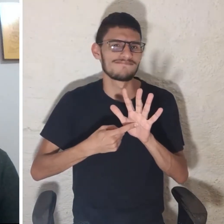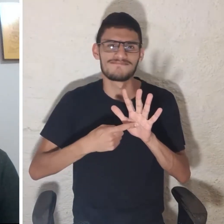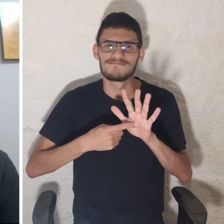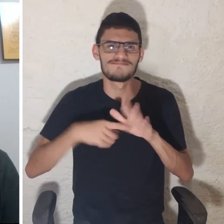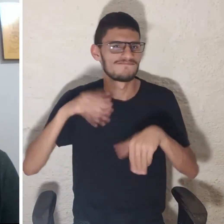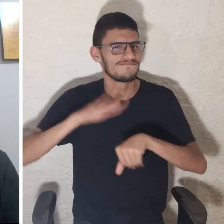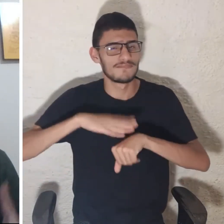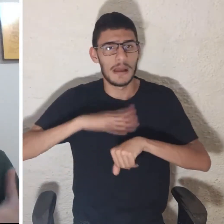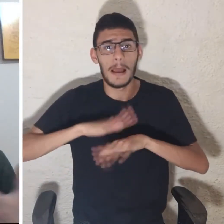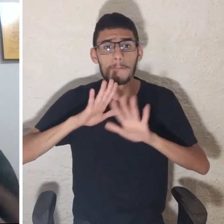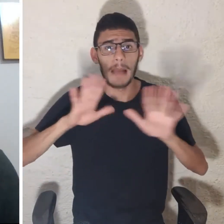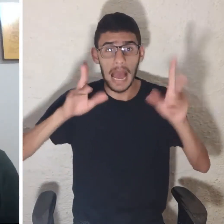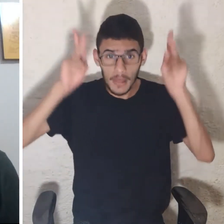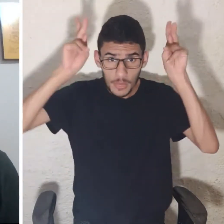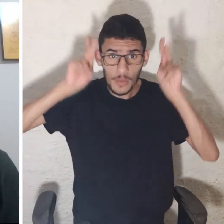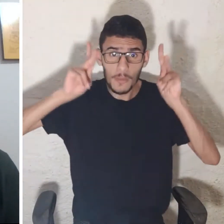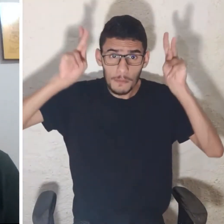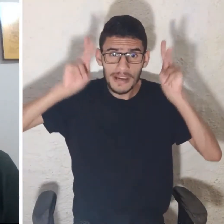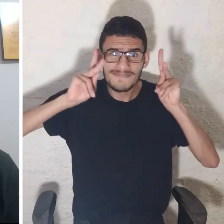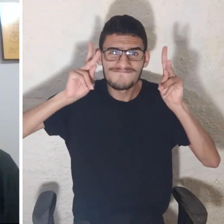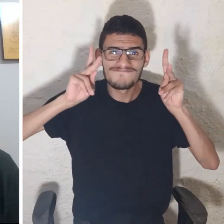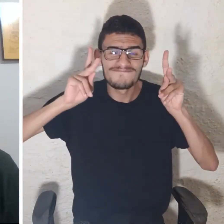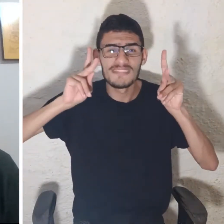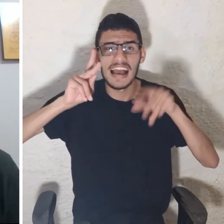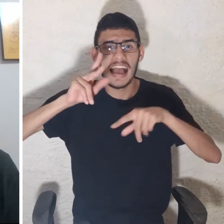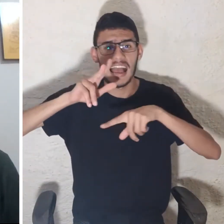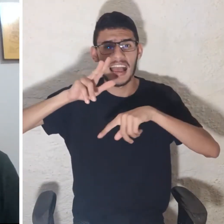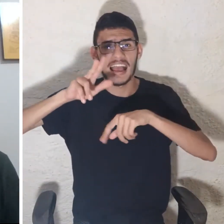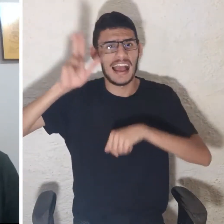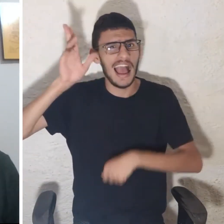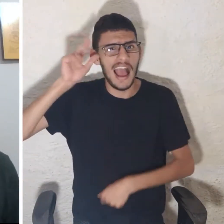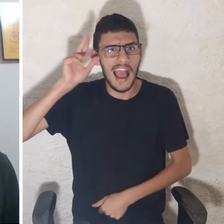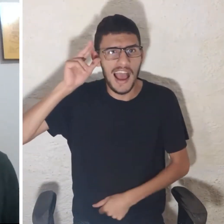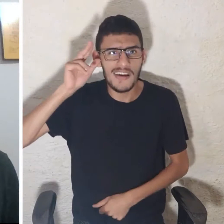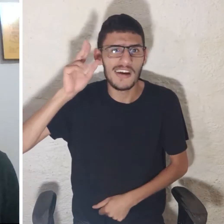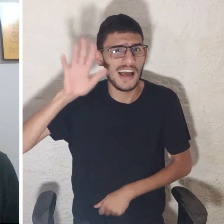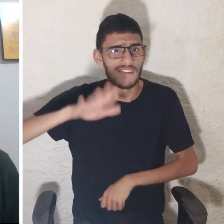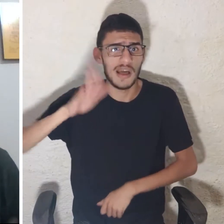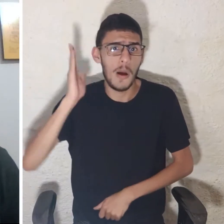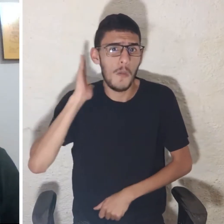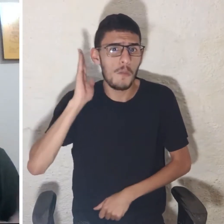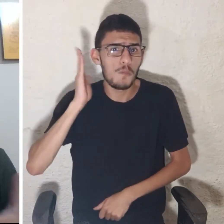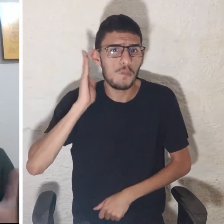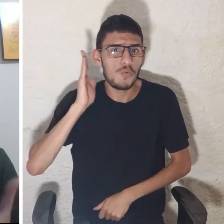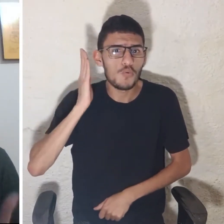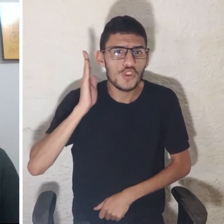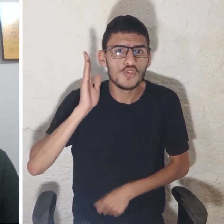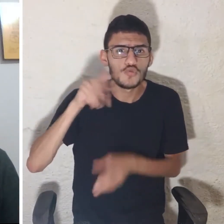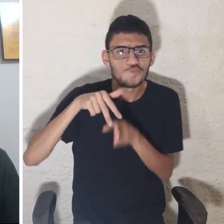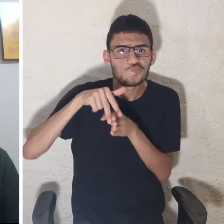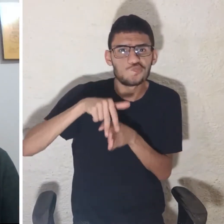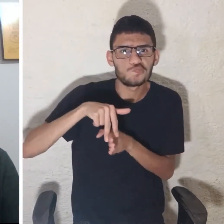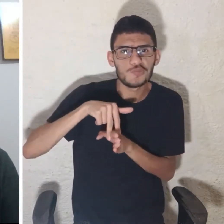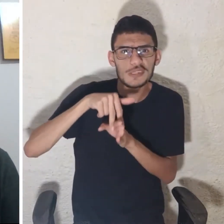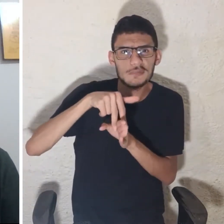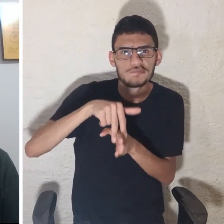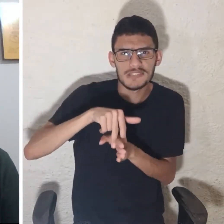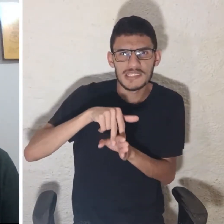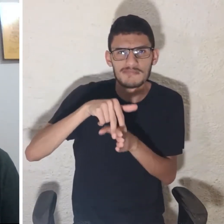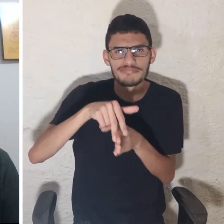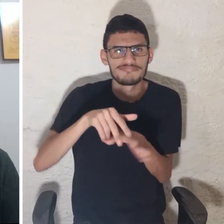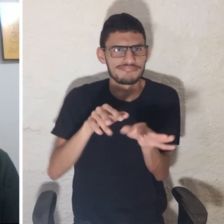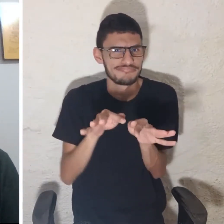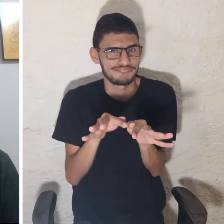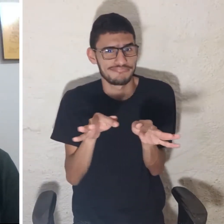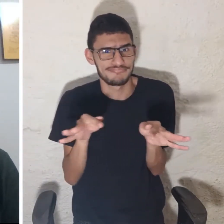a gente sabe, por exemplo, Dom Pedro muito provavelmente não estava em cavalo, talvez estivesse em um burro, que era muito usado para o tipo de viagem que ele